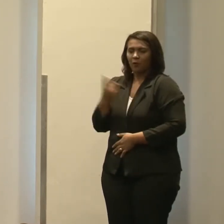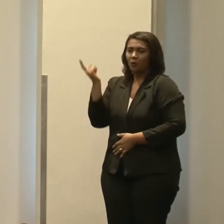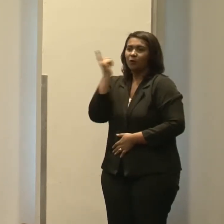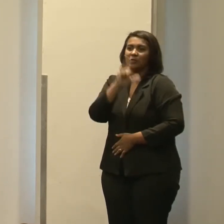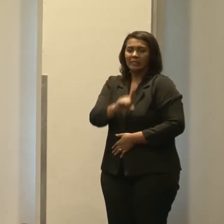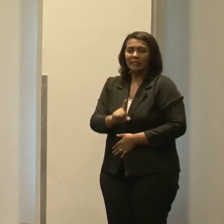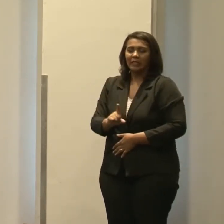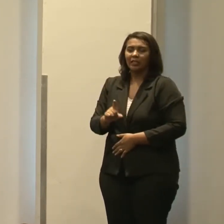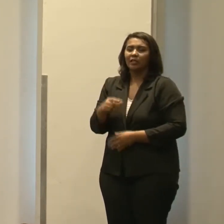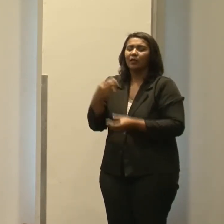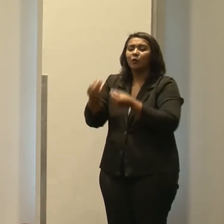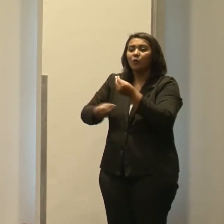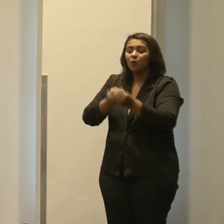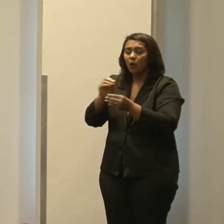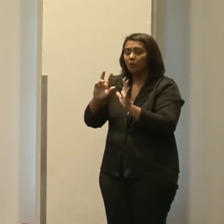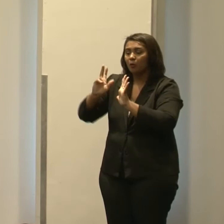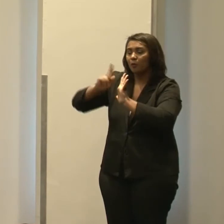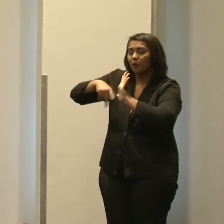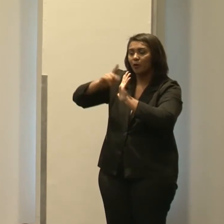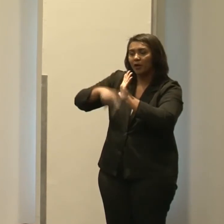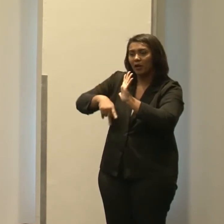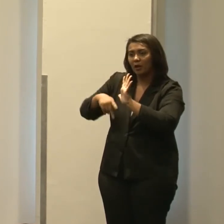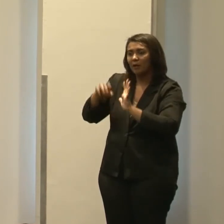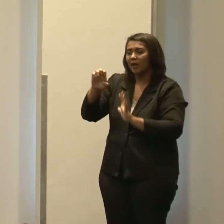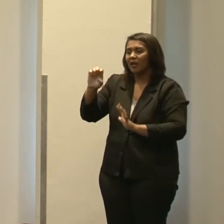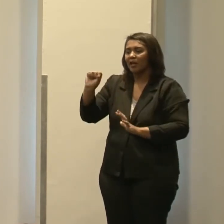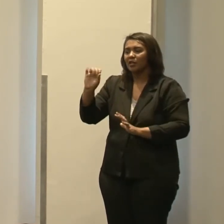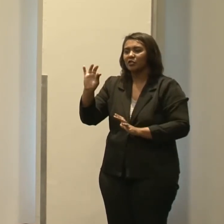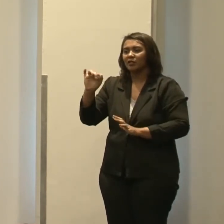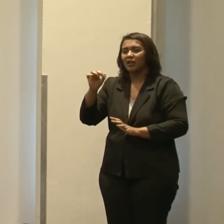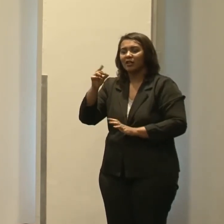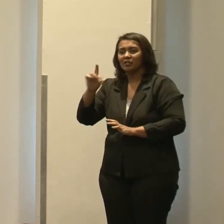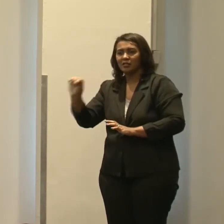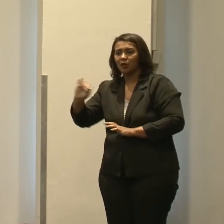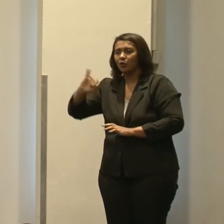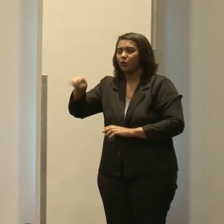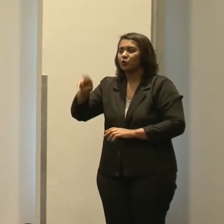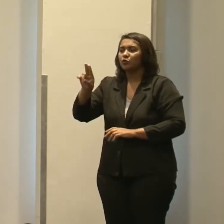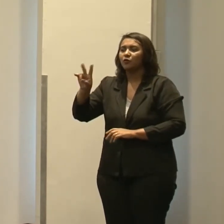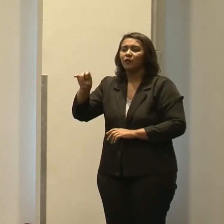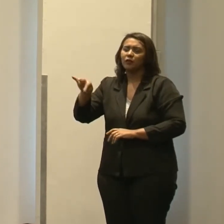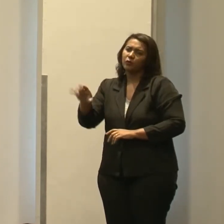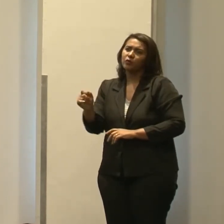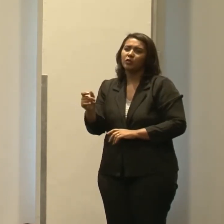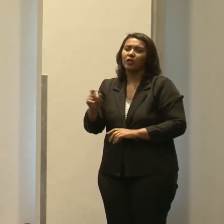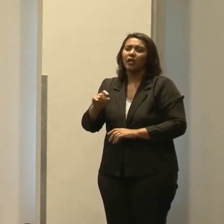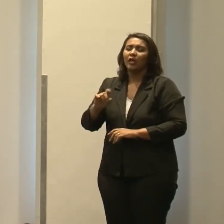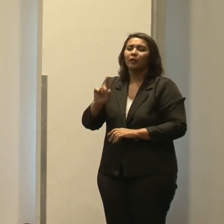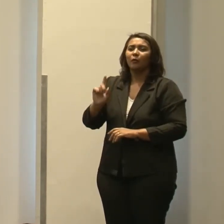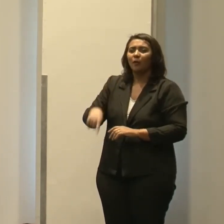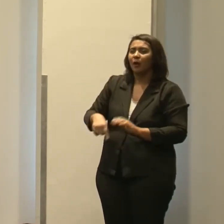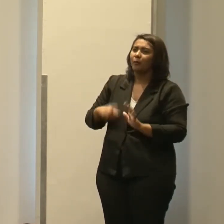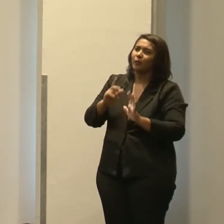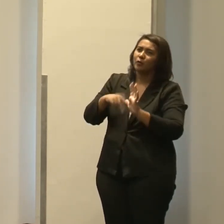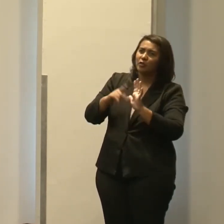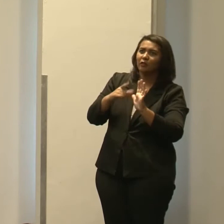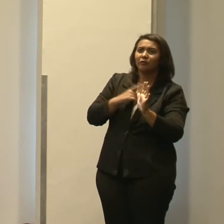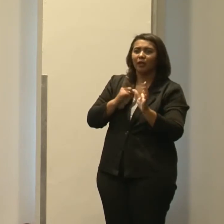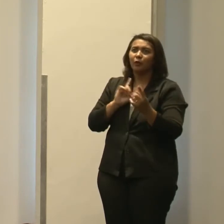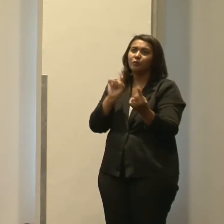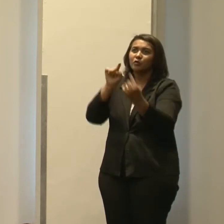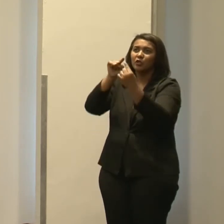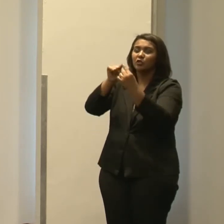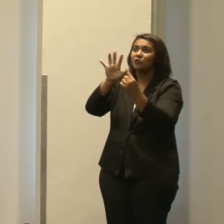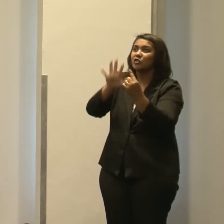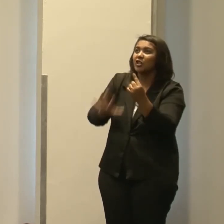Estação Juventude não é apenas um projeto, porque não tem um objetivo específico, mas, claro, que tem um objetivo